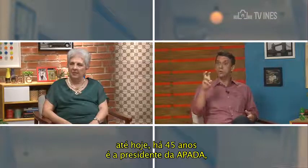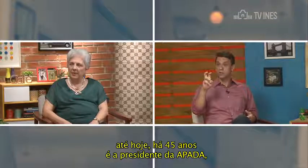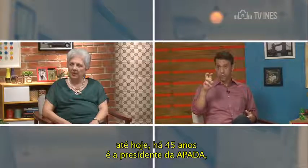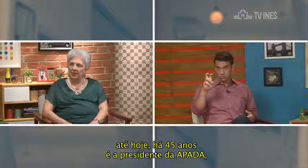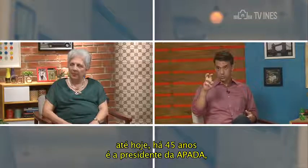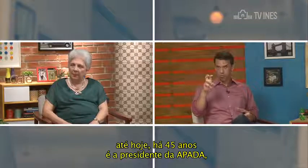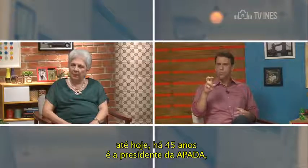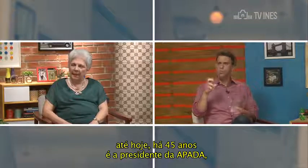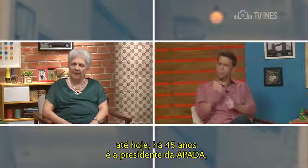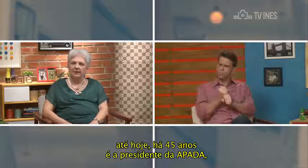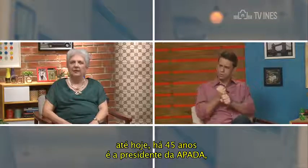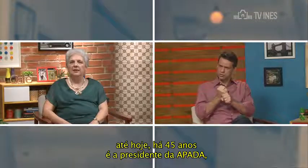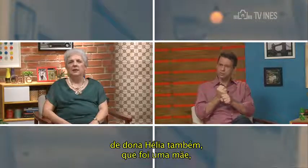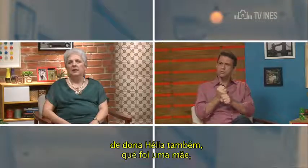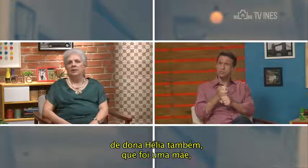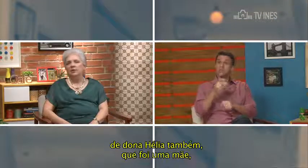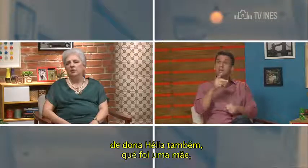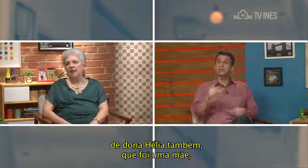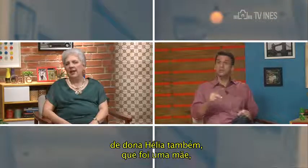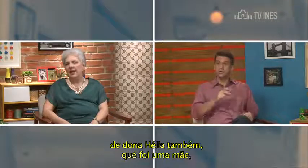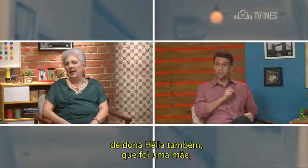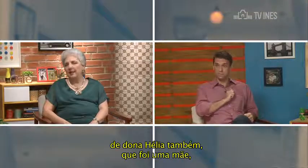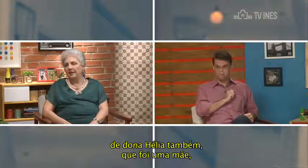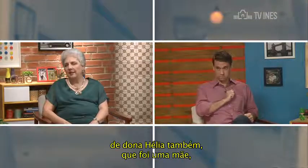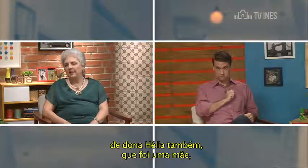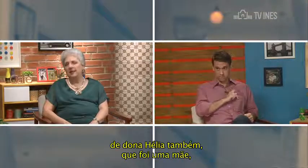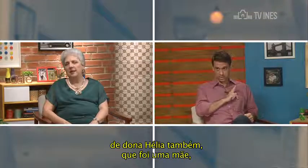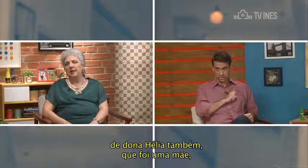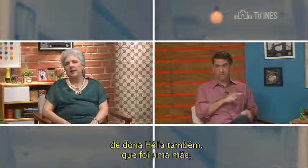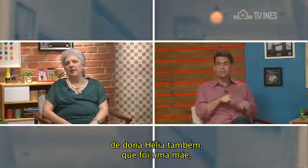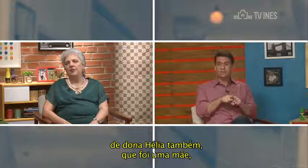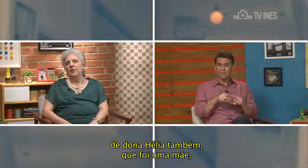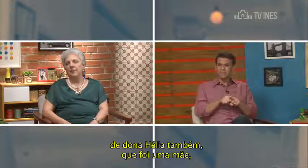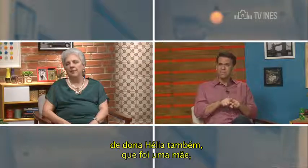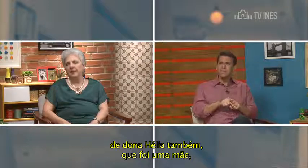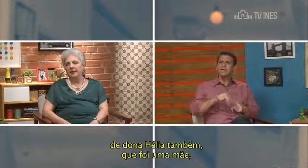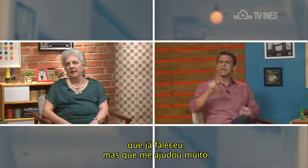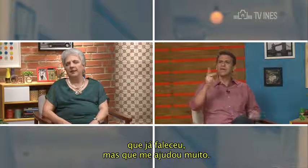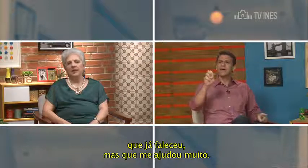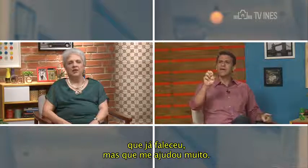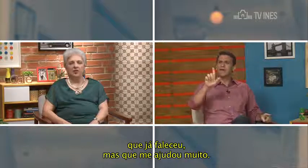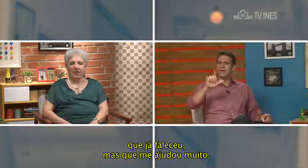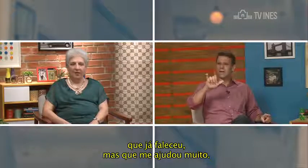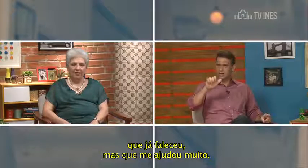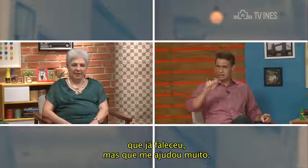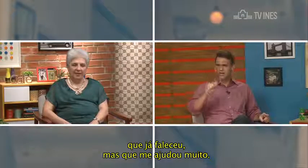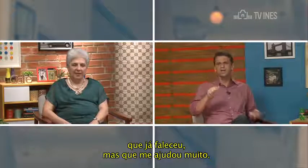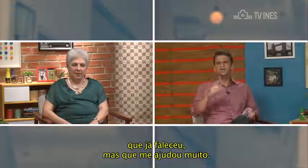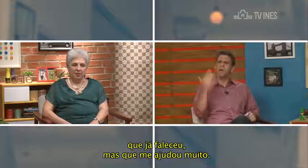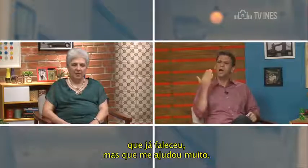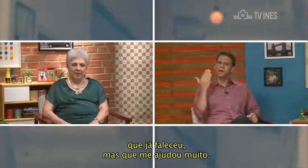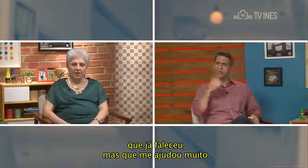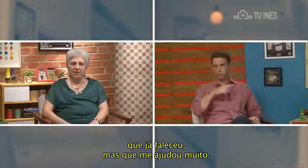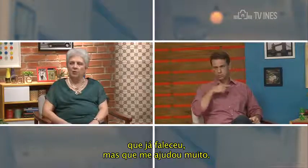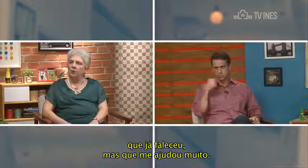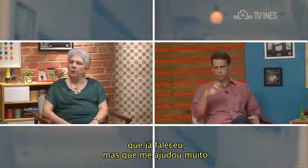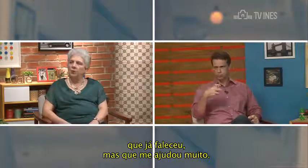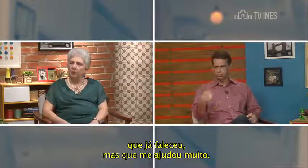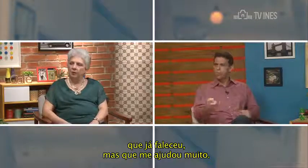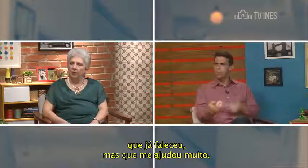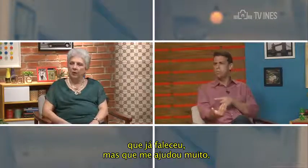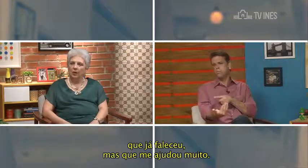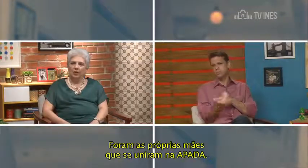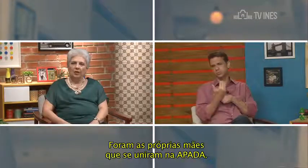anos É a presidente da APADA De Dona Hélia Também Que foi uma mãe Que já faleceu Mas que me